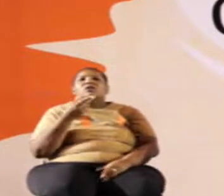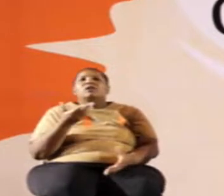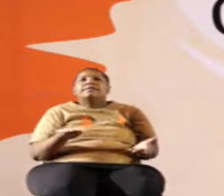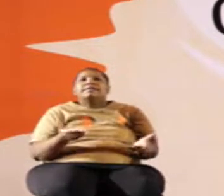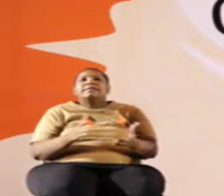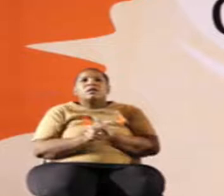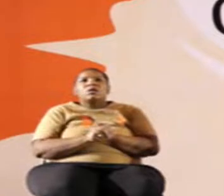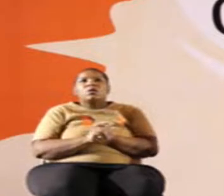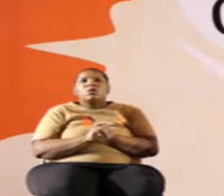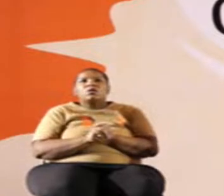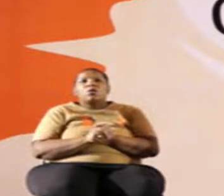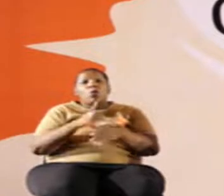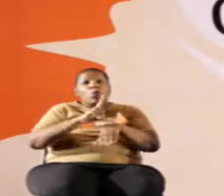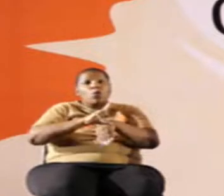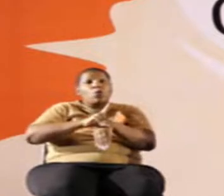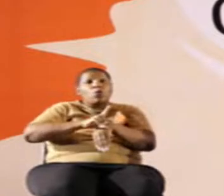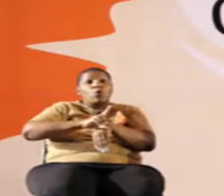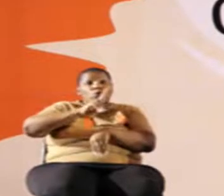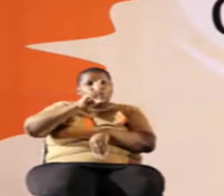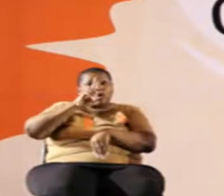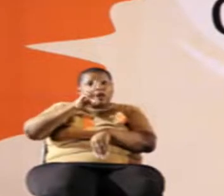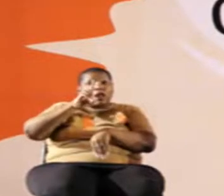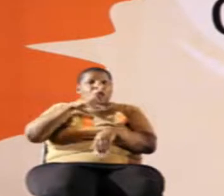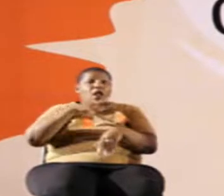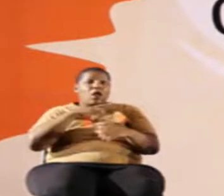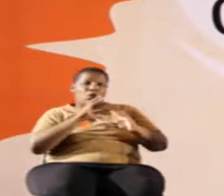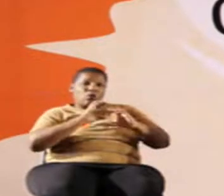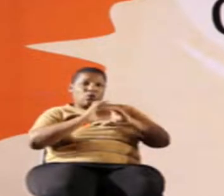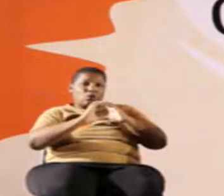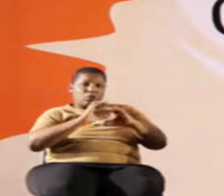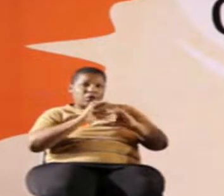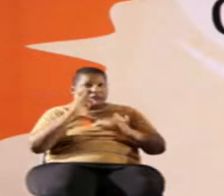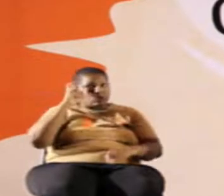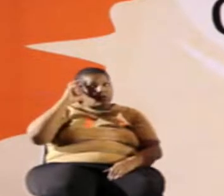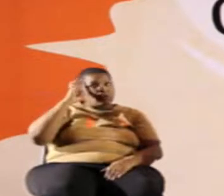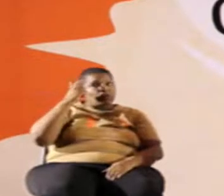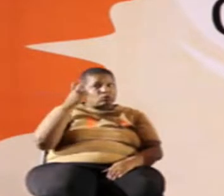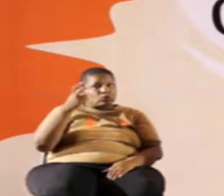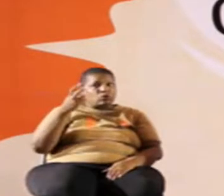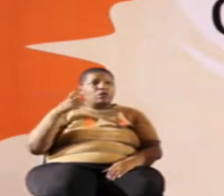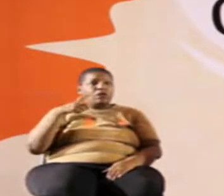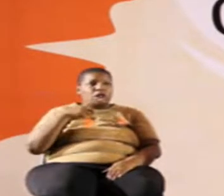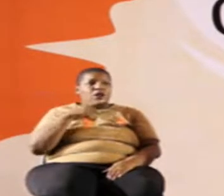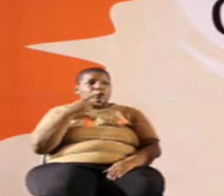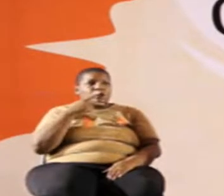uma tese de doutorado que eu fiz na área de comunicação e cultura, lá na UFRJ.